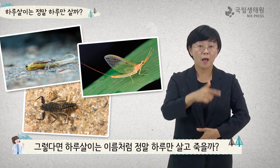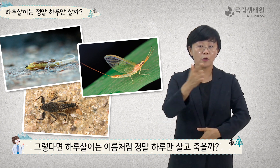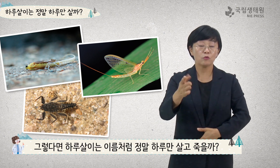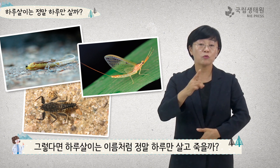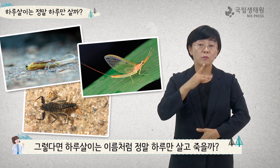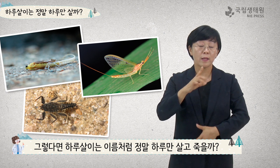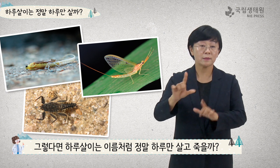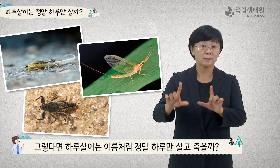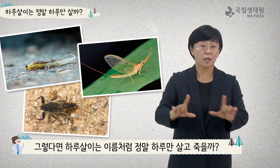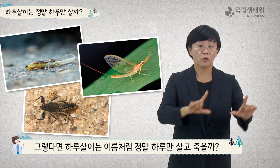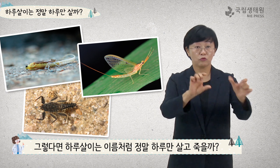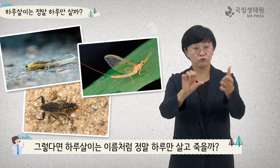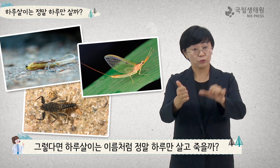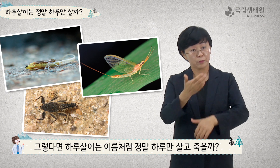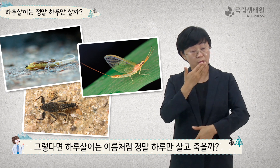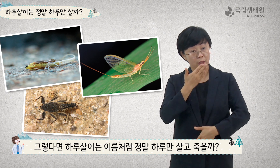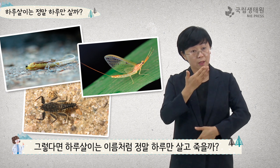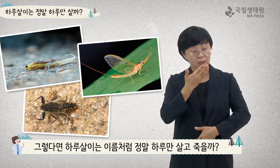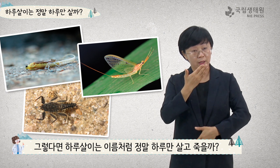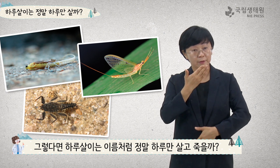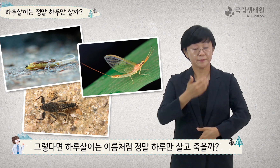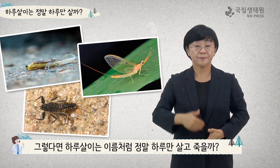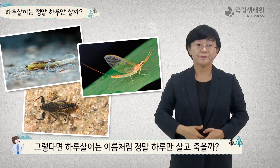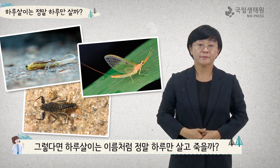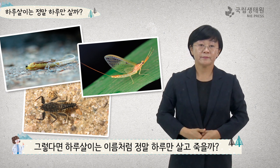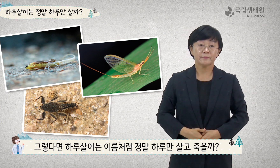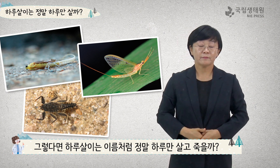아무리 재미나게 지낸다 해도 하루는 너무 짧지 않을까?